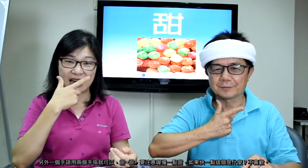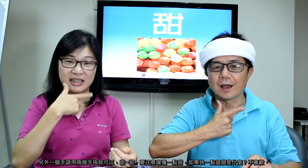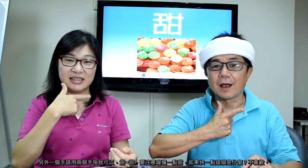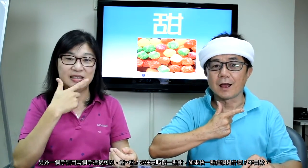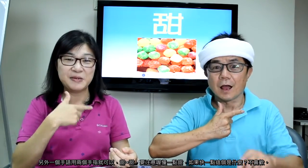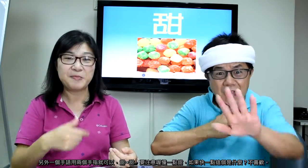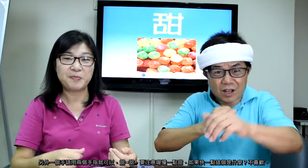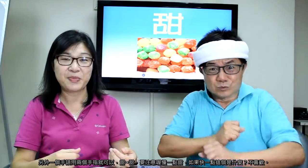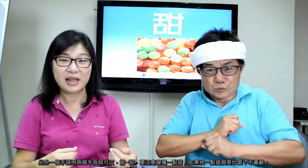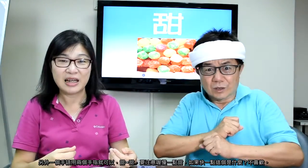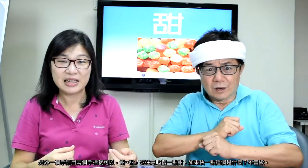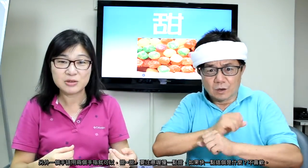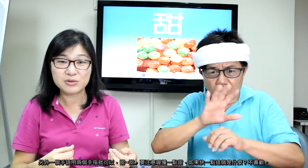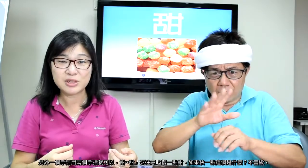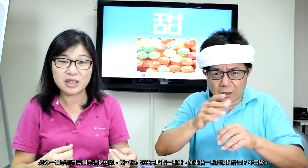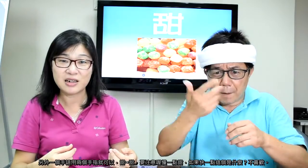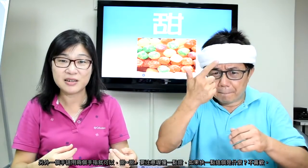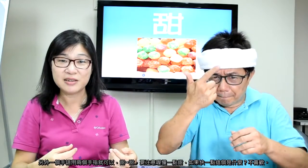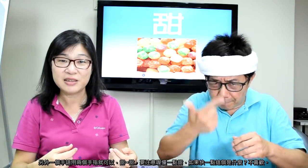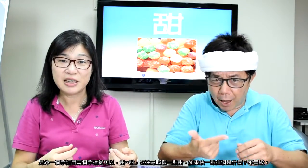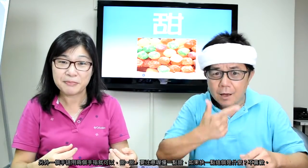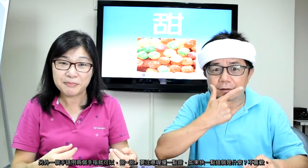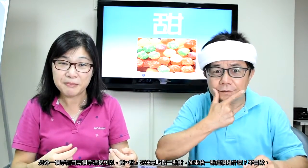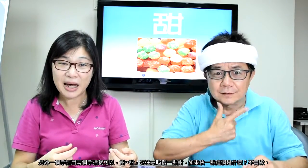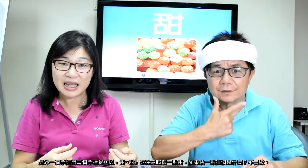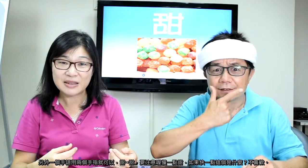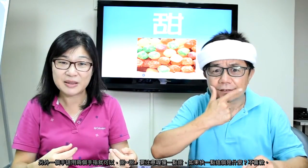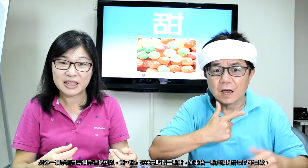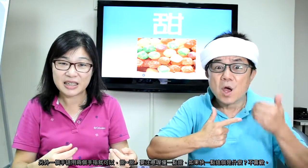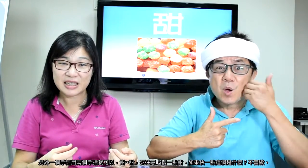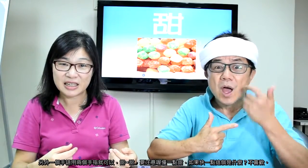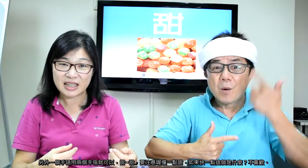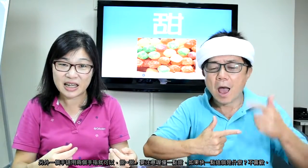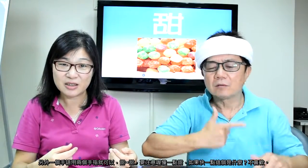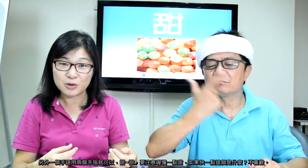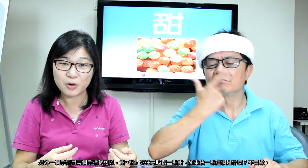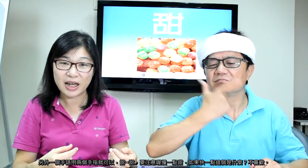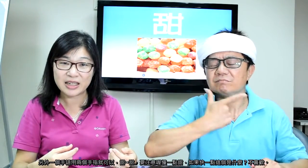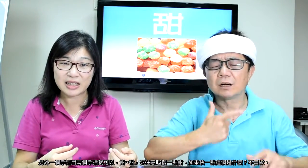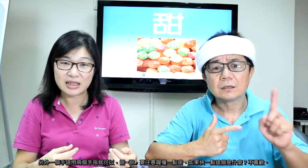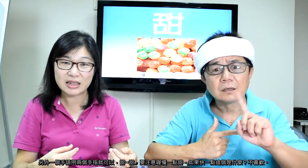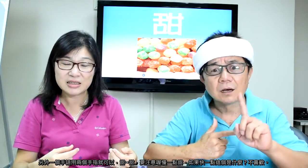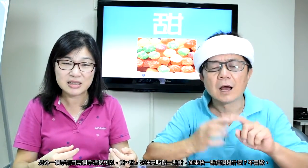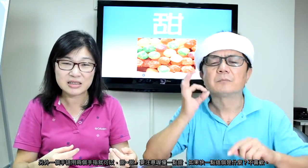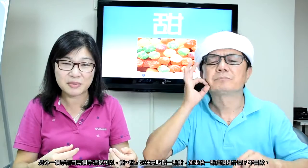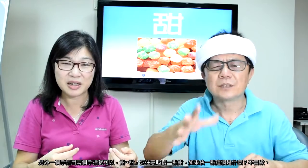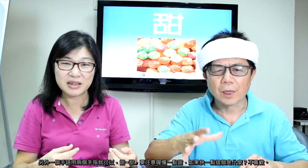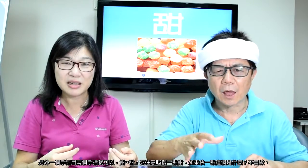甜。要注意哦，慢一点甜，如果快一点，这个是什么？